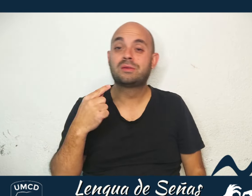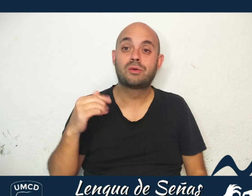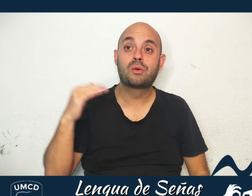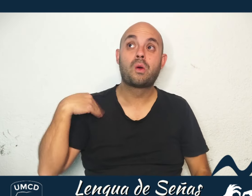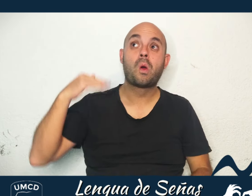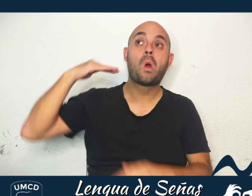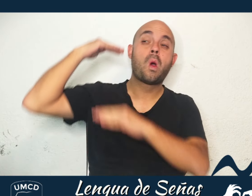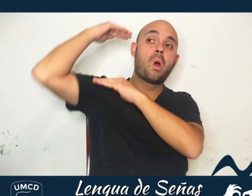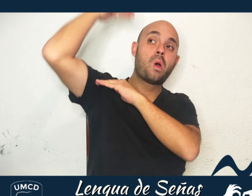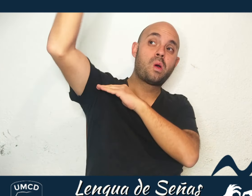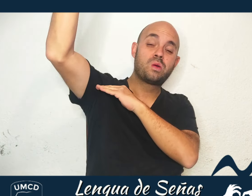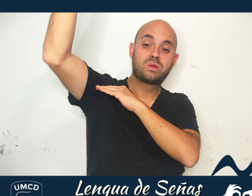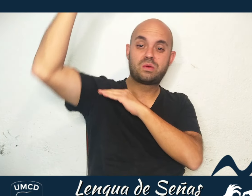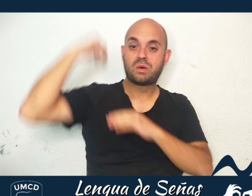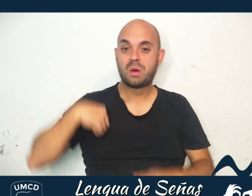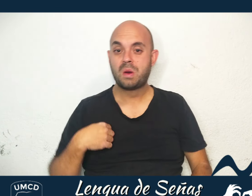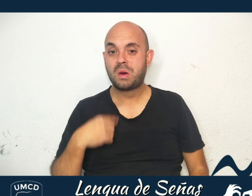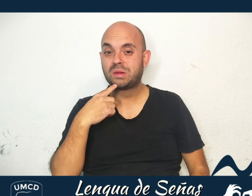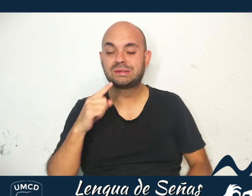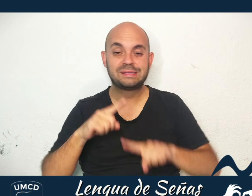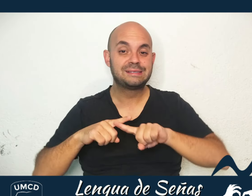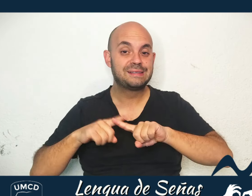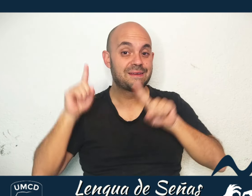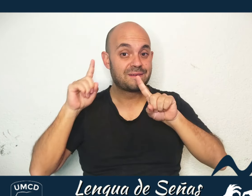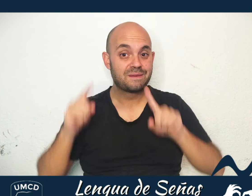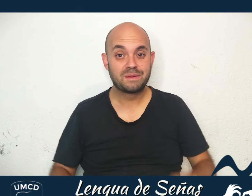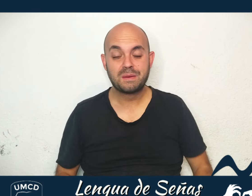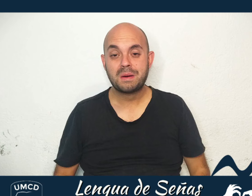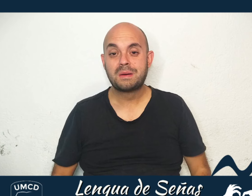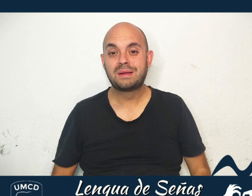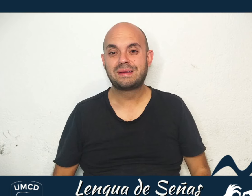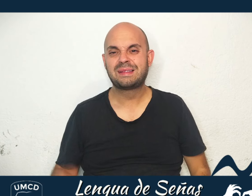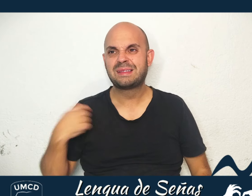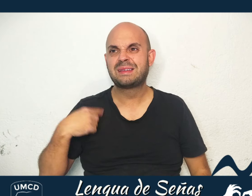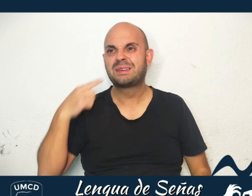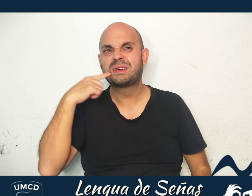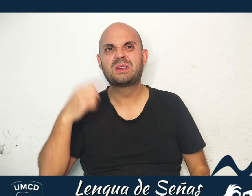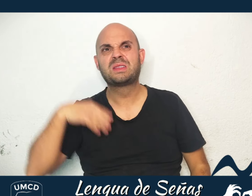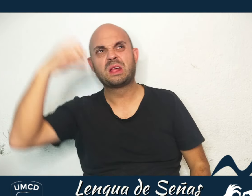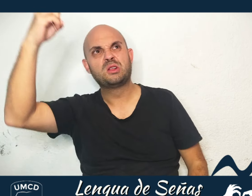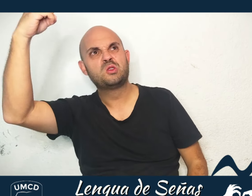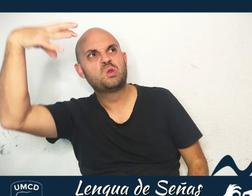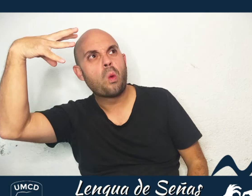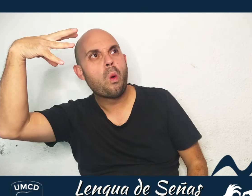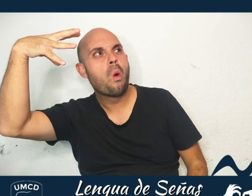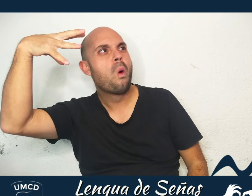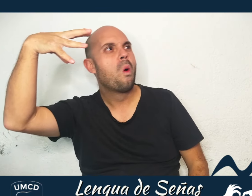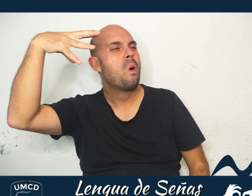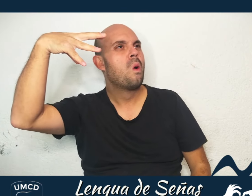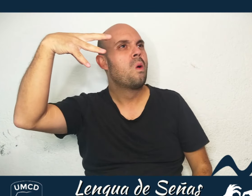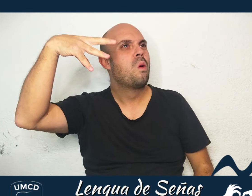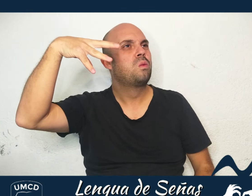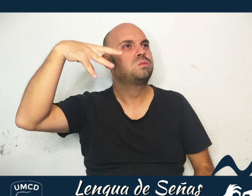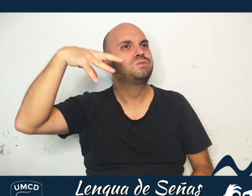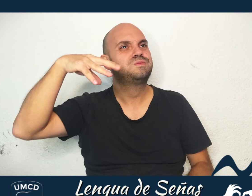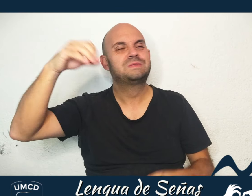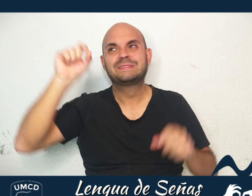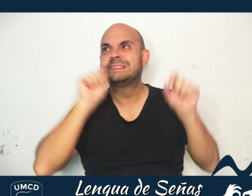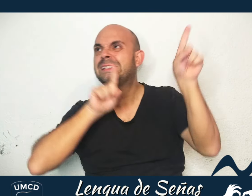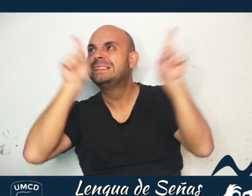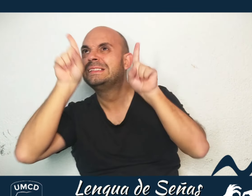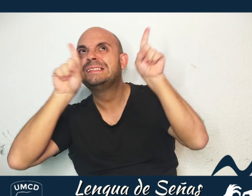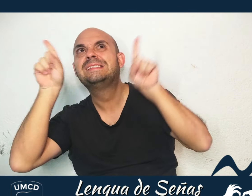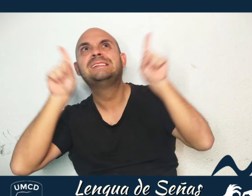encontramos con el otro cielo que nosotros conocemos como la verdad del universo. Y ese solamente se puede contemplar en la